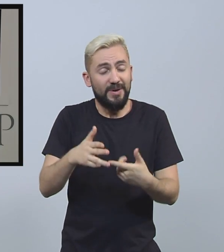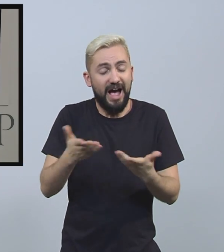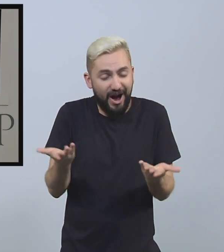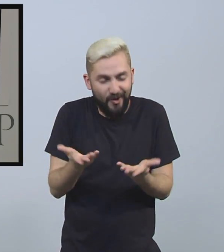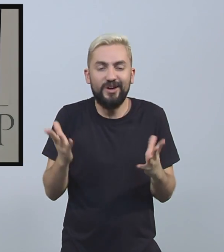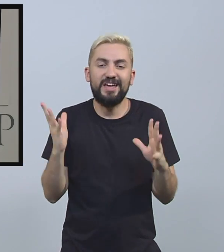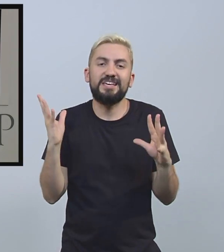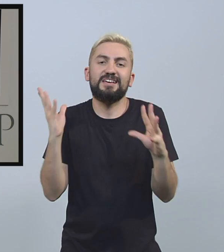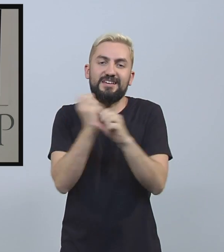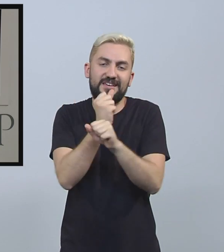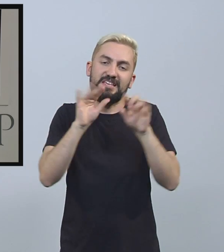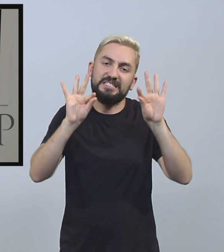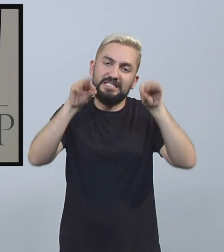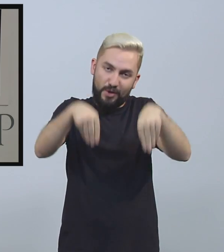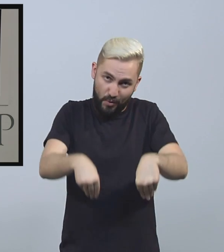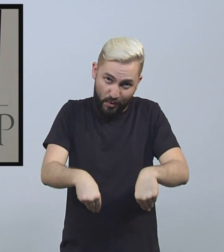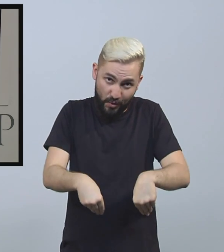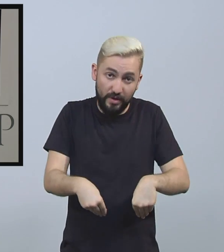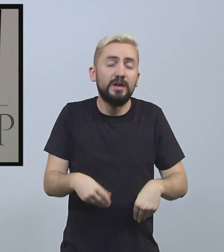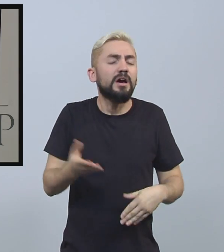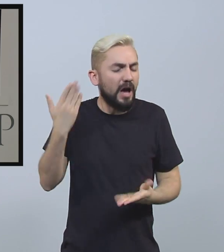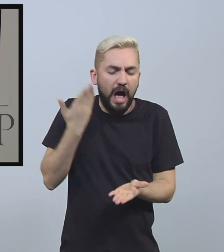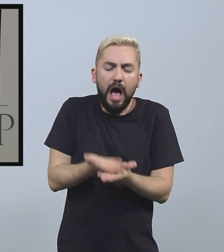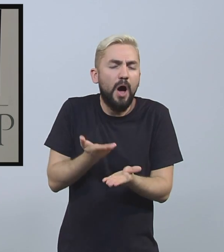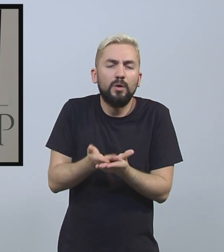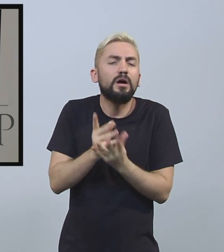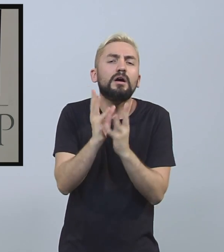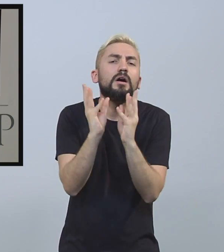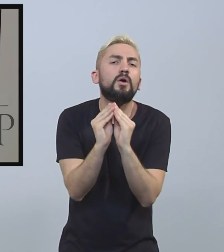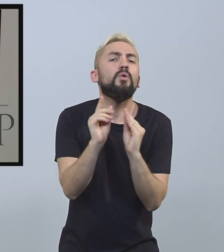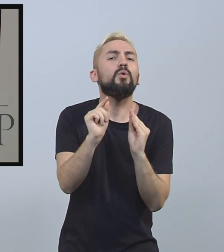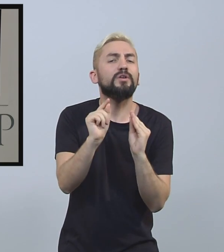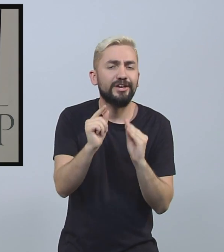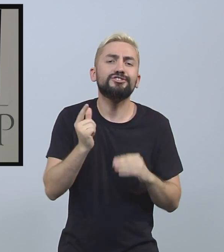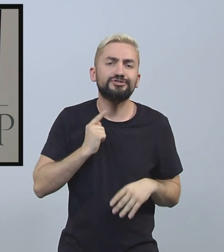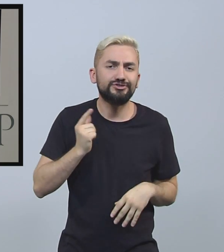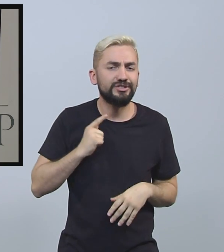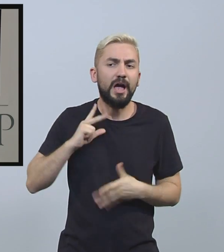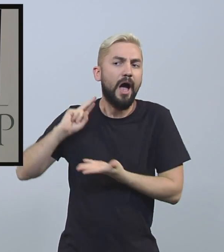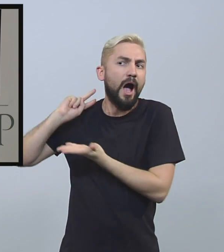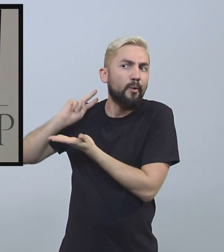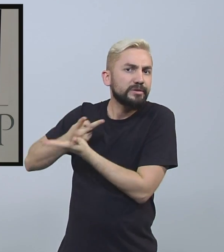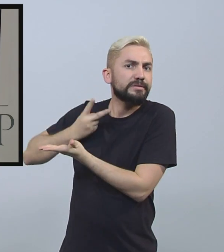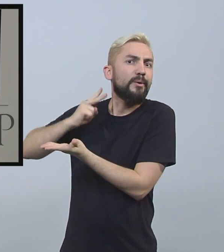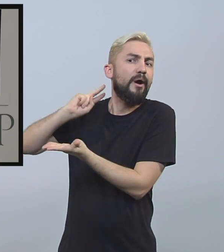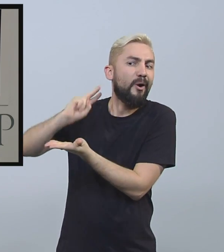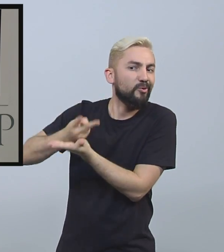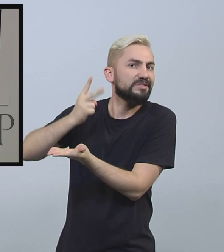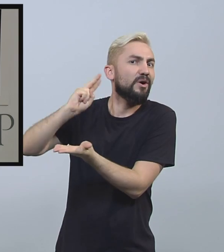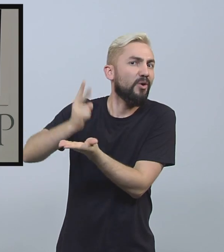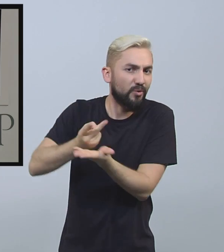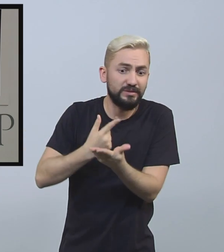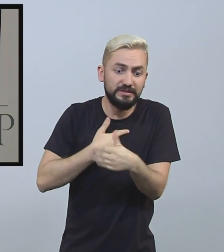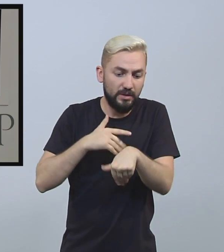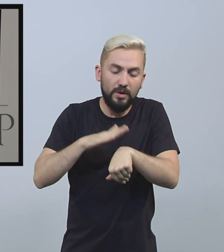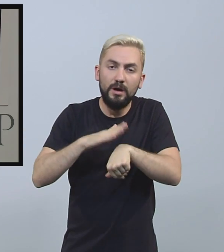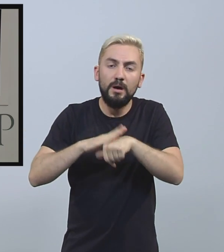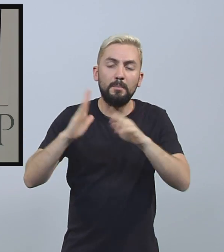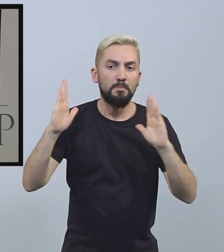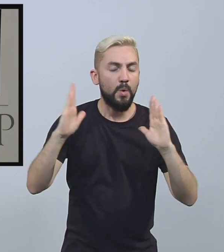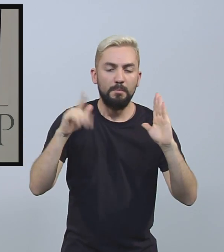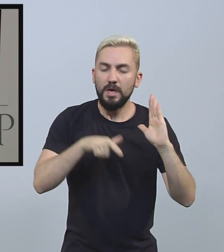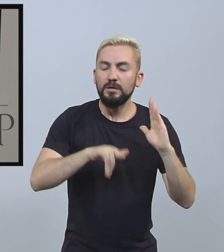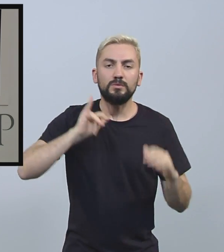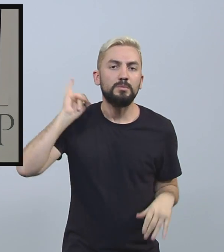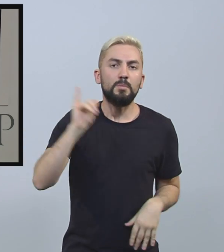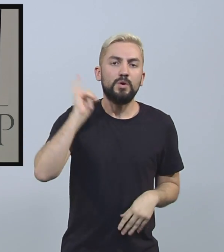nós encerramos a nossa aula, na qual nós tratamos de alguns eventos, de alguns momentos importantes na